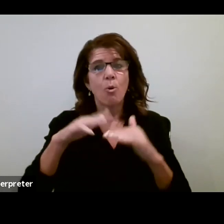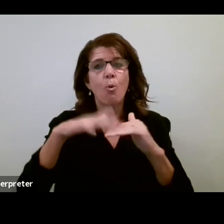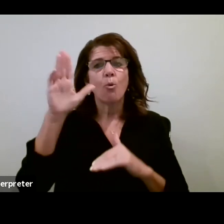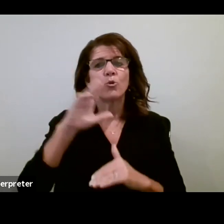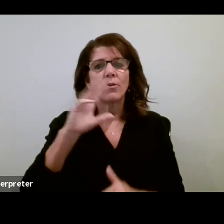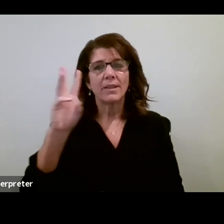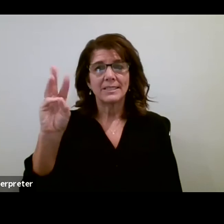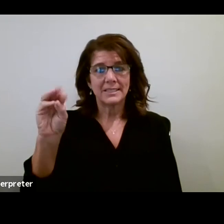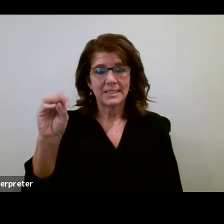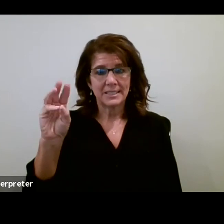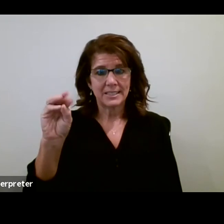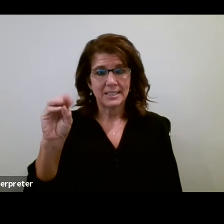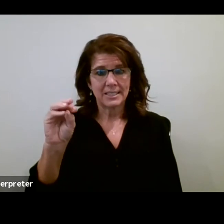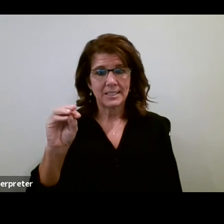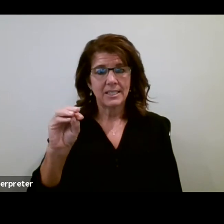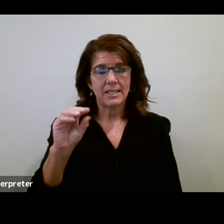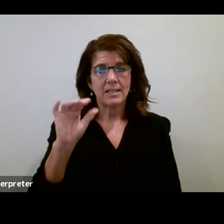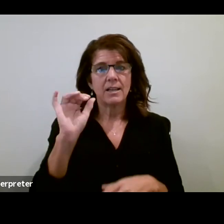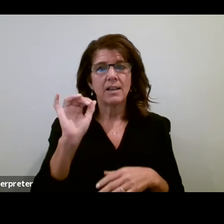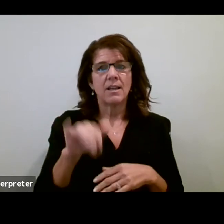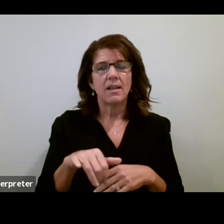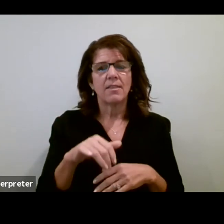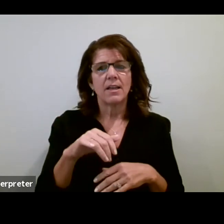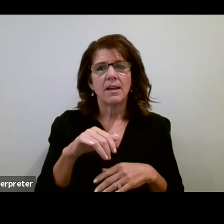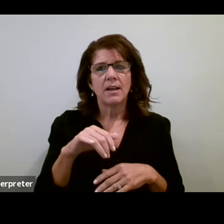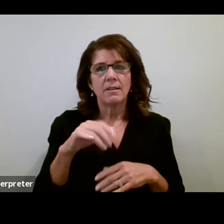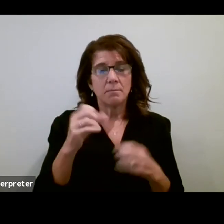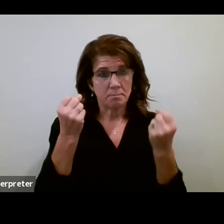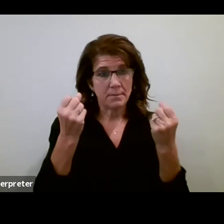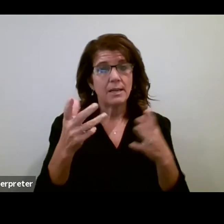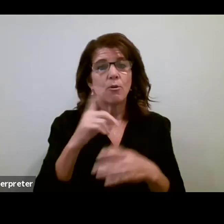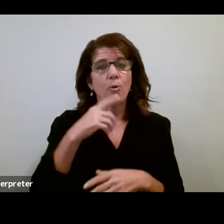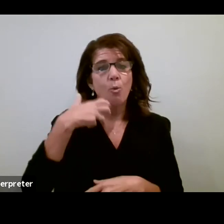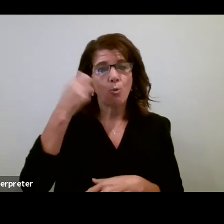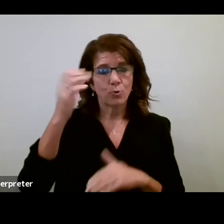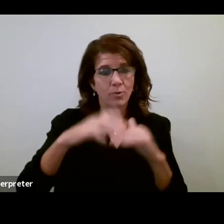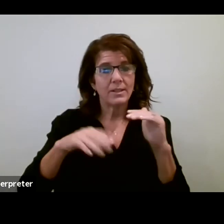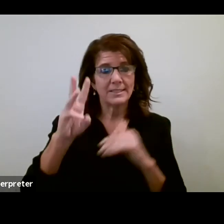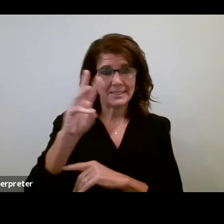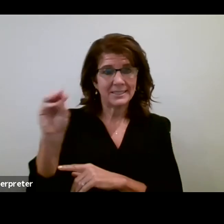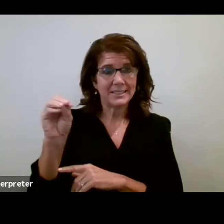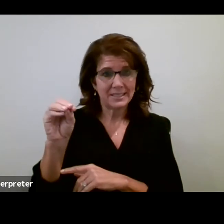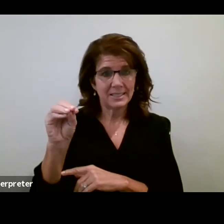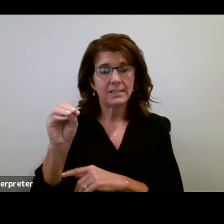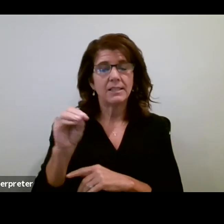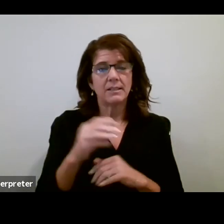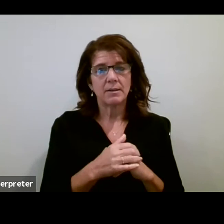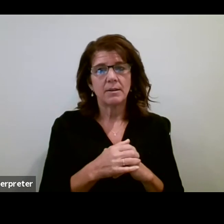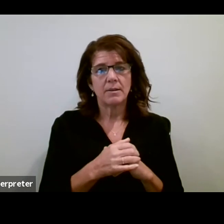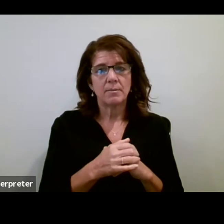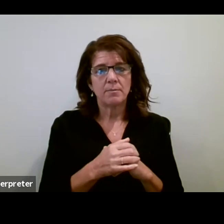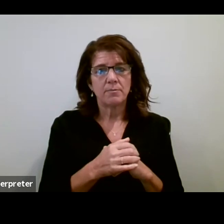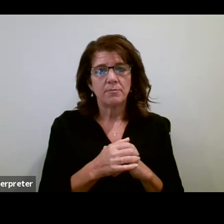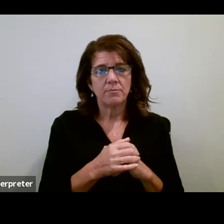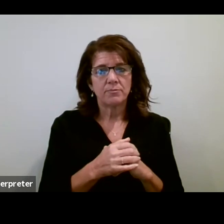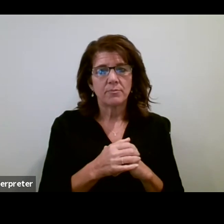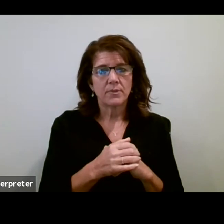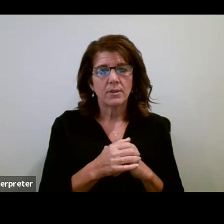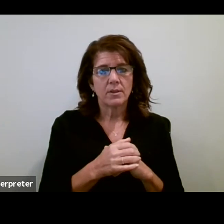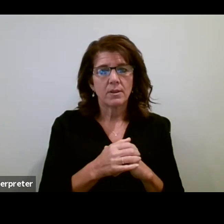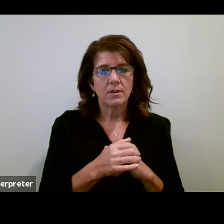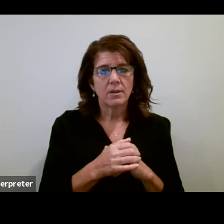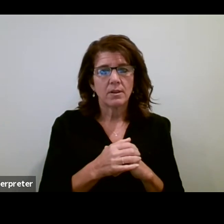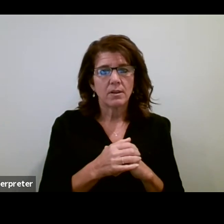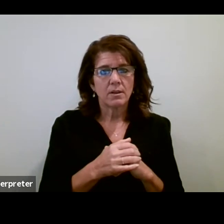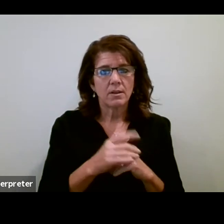de 60. Esto es casi un 20% de nuestra población y se estima que para el año 2050 va a